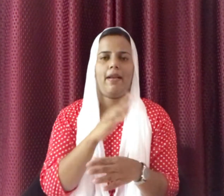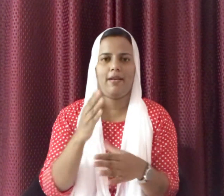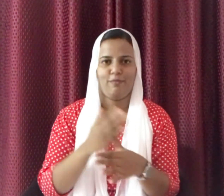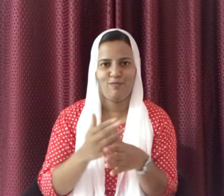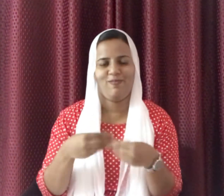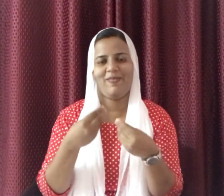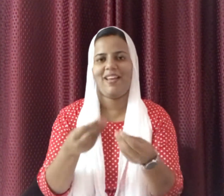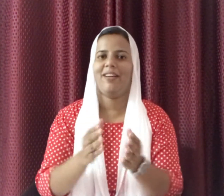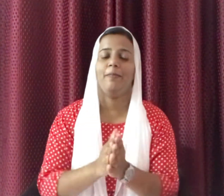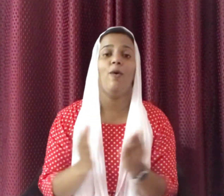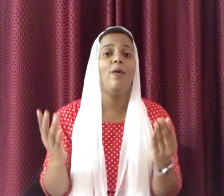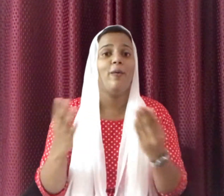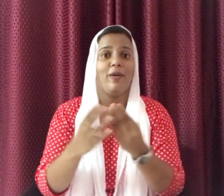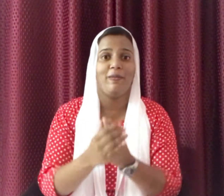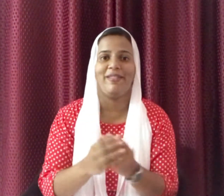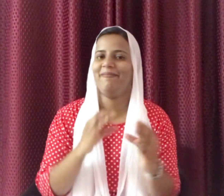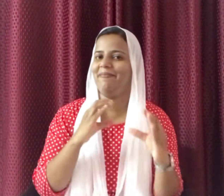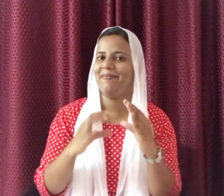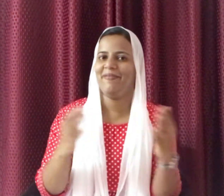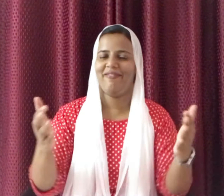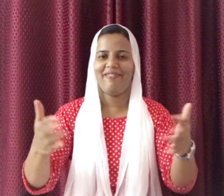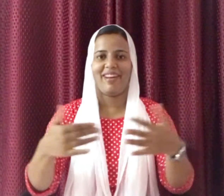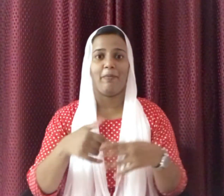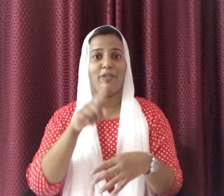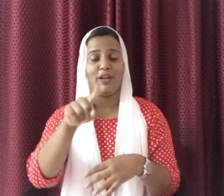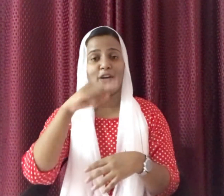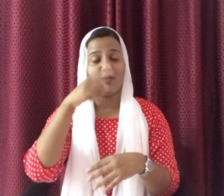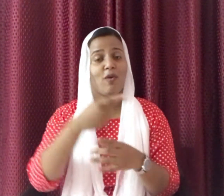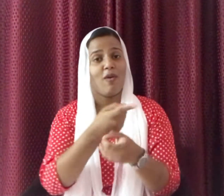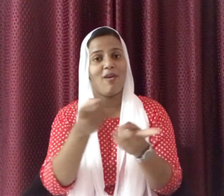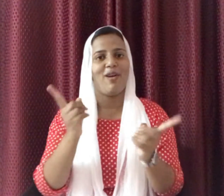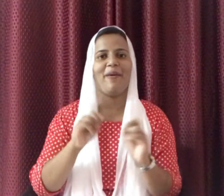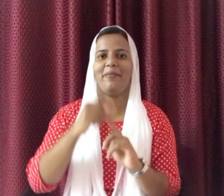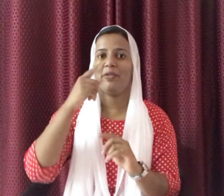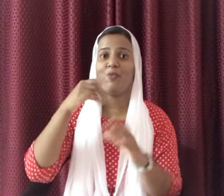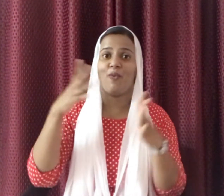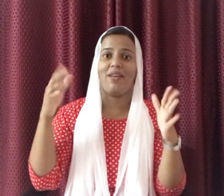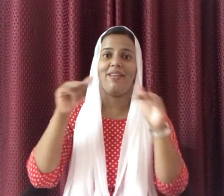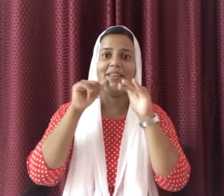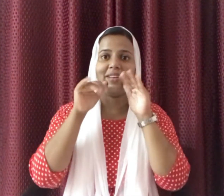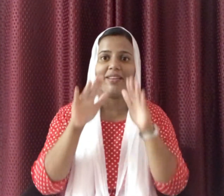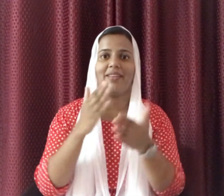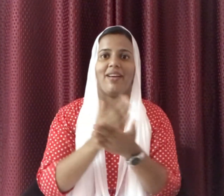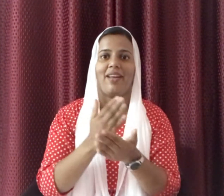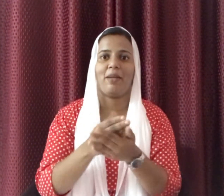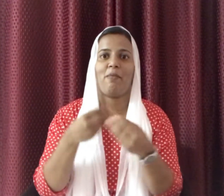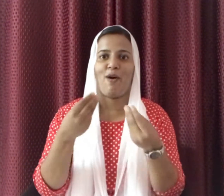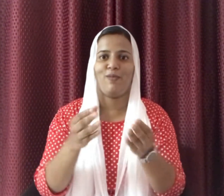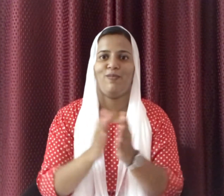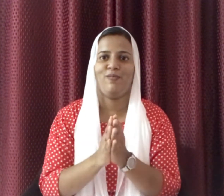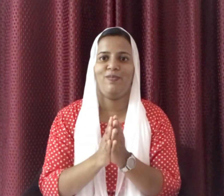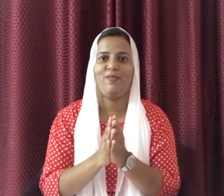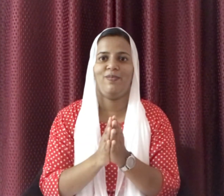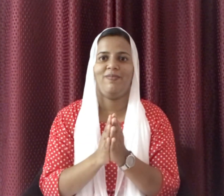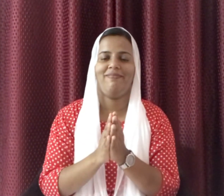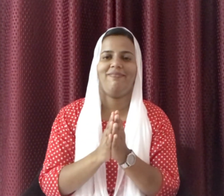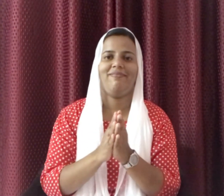ചെയ്യുക. എന്നിട്ട് ഒരുമിച്ച് നമുക്കതിൽ പങ്കെടുക്കാം. നിങ്ങളുടെ ജീവിതത്തിലും എല്ലാവരുടെയും ജീവിതത്തിൽ അതൊരു അനുഗ്രഹത്തിന് കാരണമാകും. ശരി, കർത്താവ് അനുഗ്രഹിക്കട്ടെ. ഇന്ന് നമ്മൾ